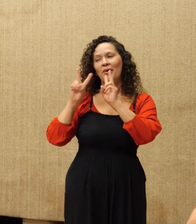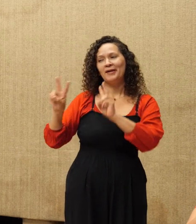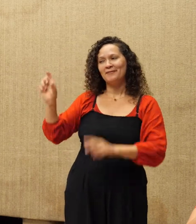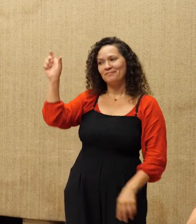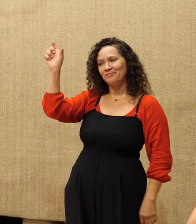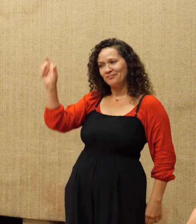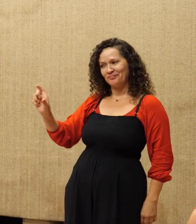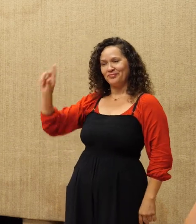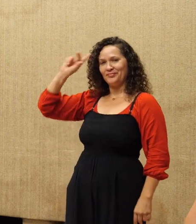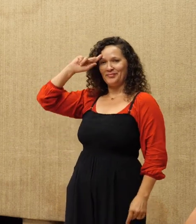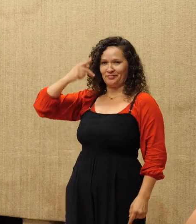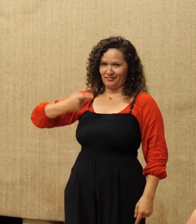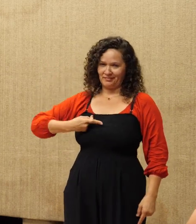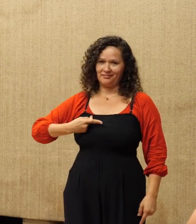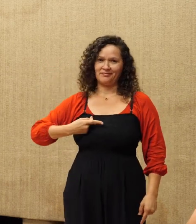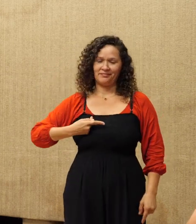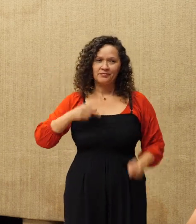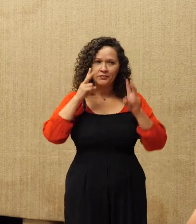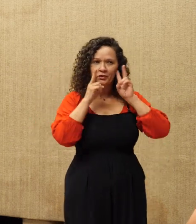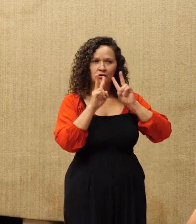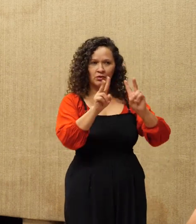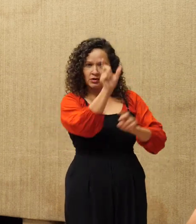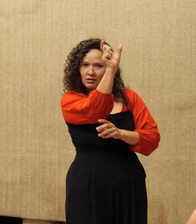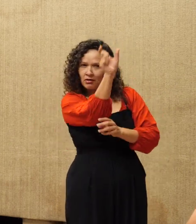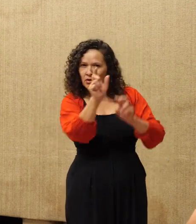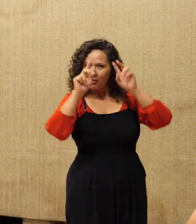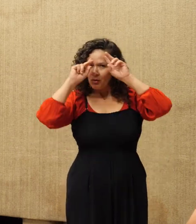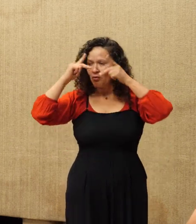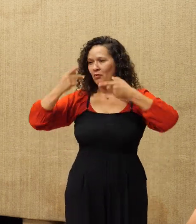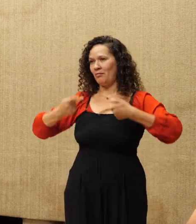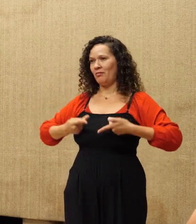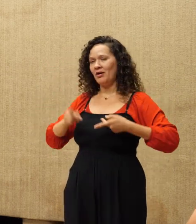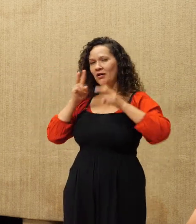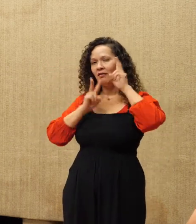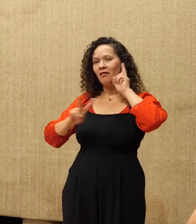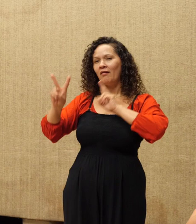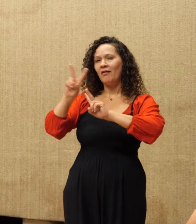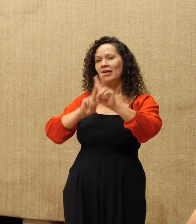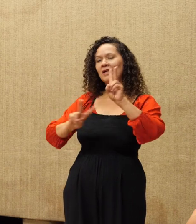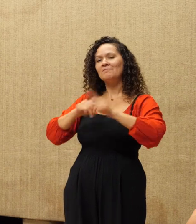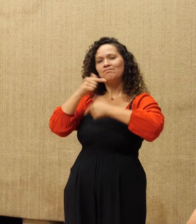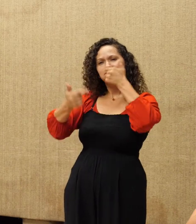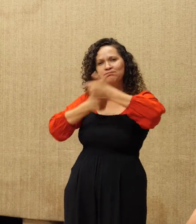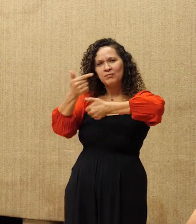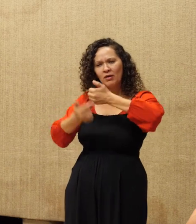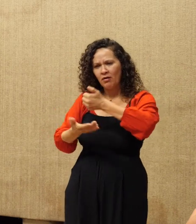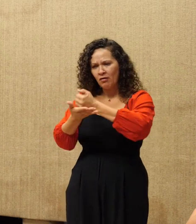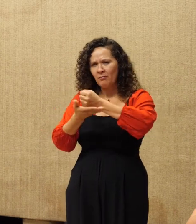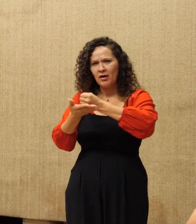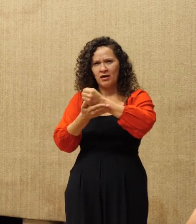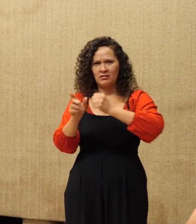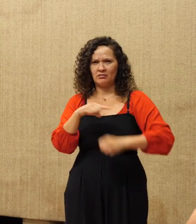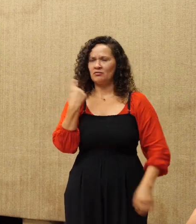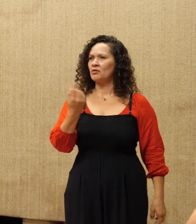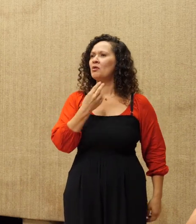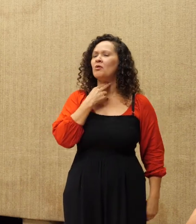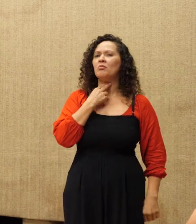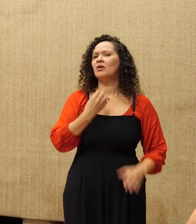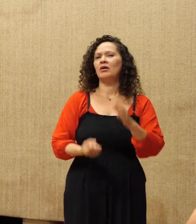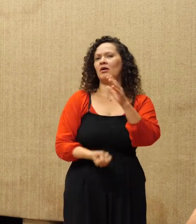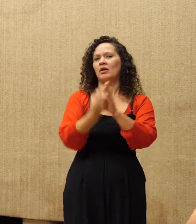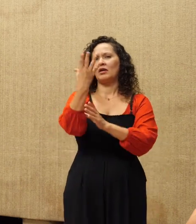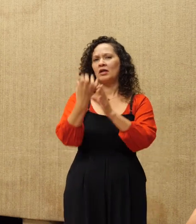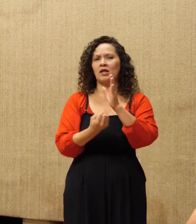humano. Então, nós precisamos olhar o humano, nós precisamos olhar quem está na ponta. Nós não podemos